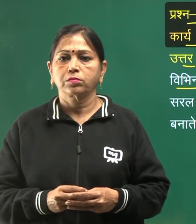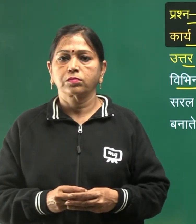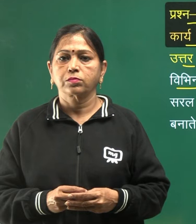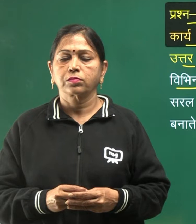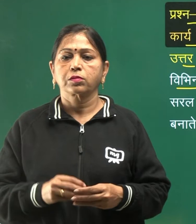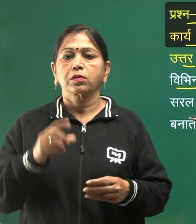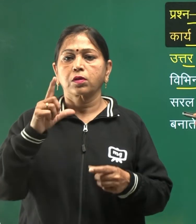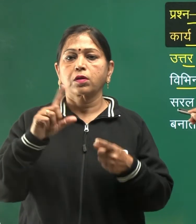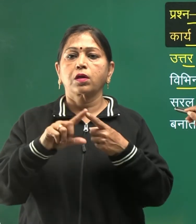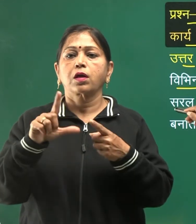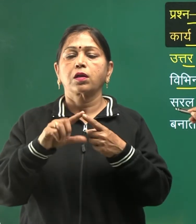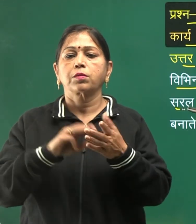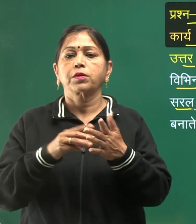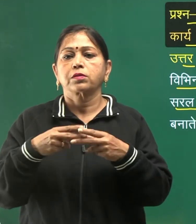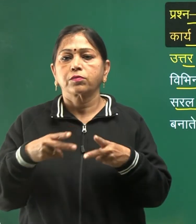तत्वों को